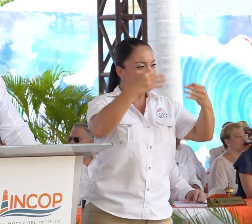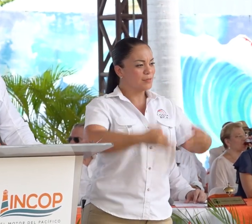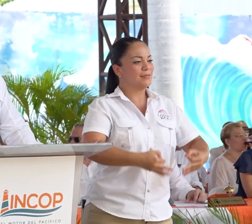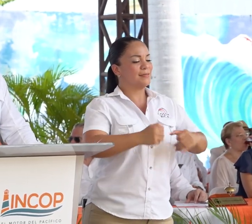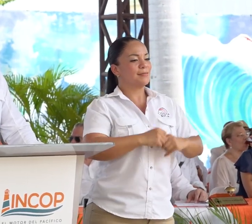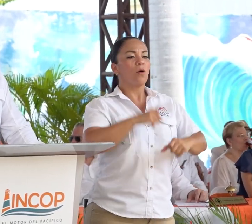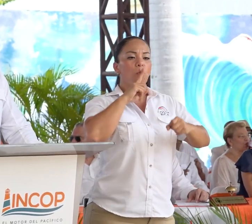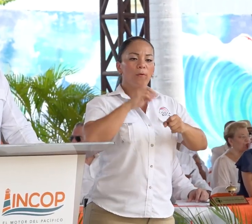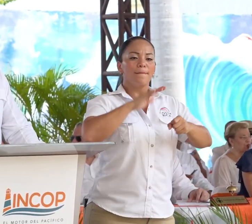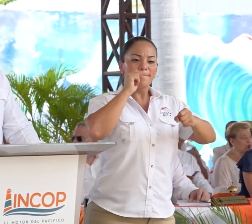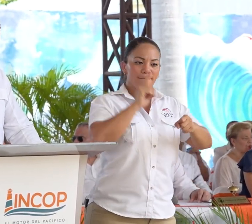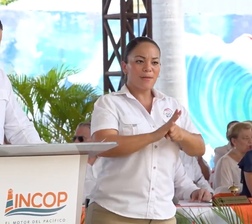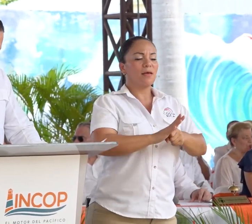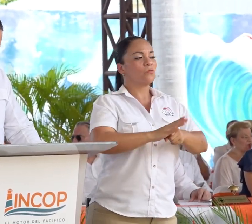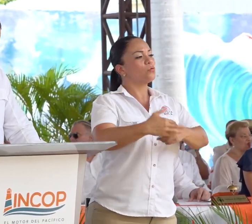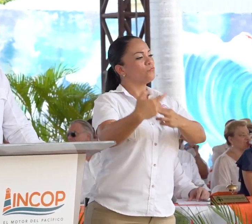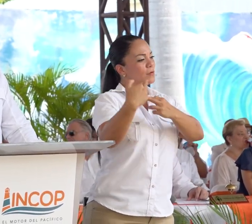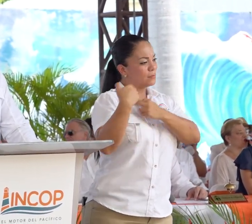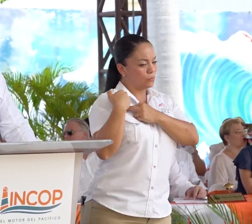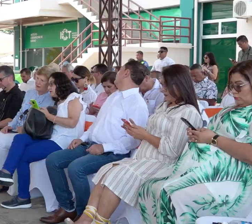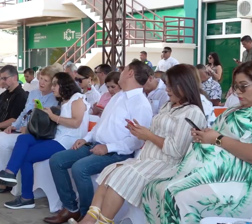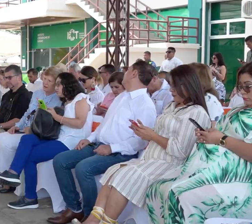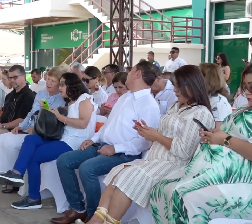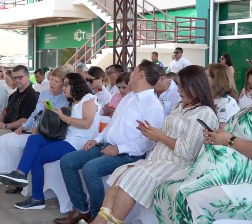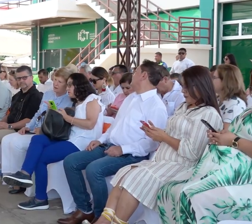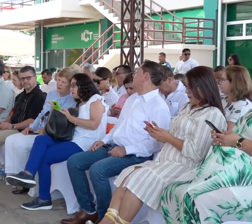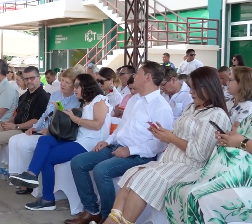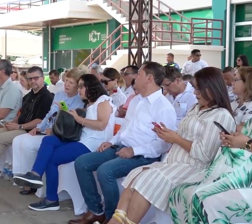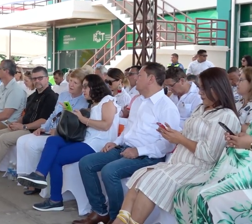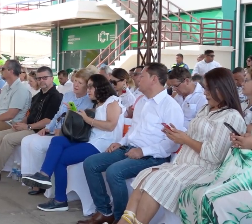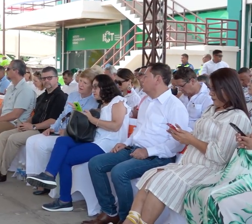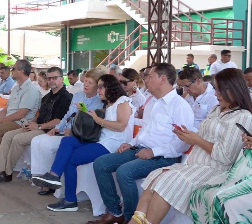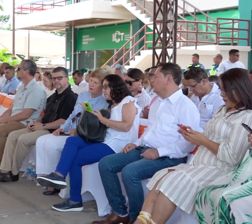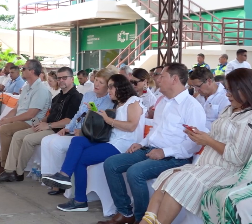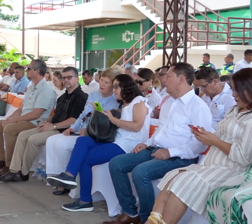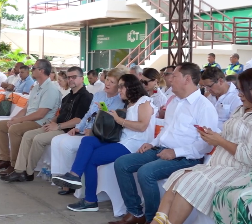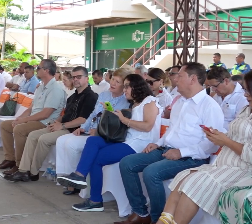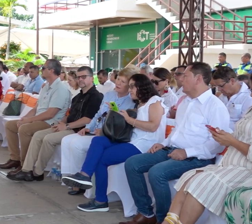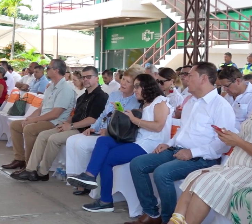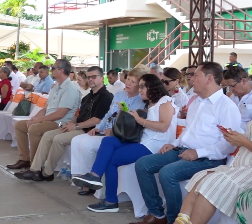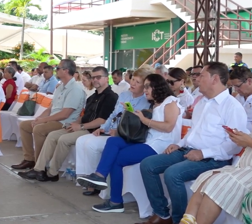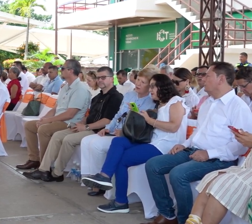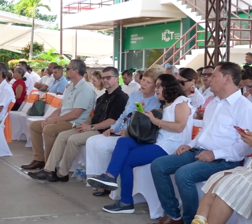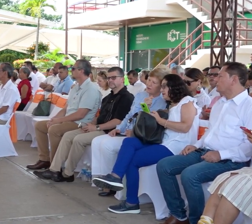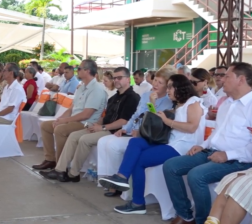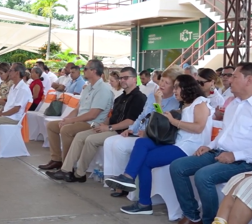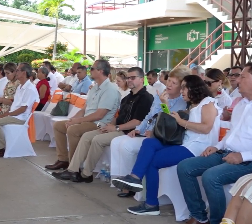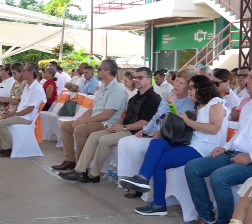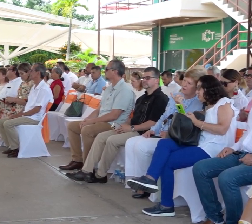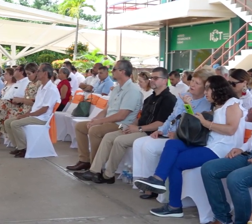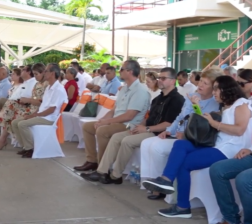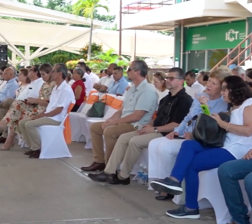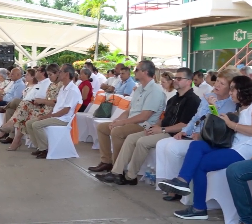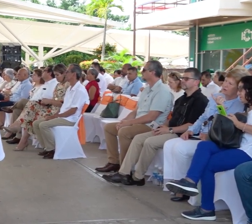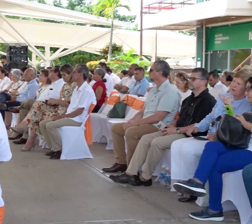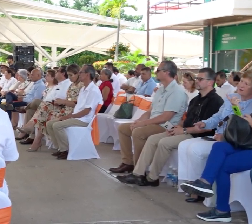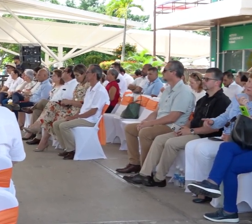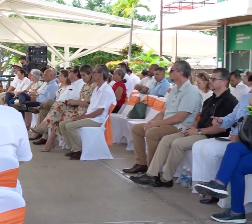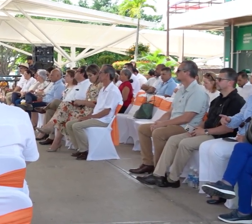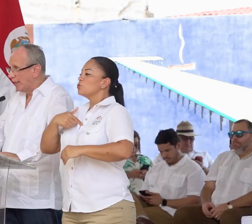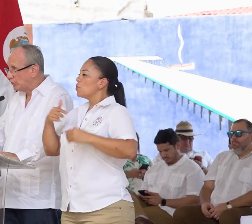viene cumpliendo de manera responsable y ordenada. De igual forma se está trabajando actualmente en solucionar la problemática